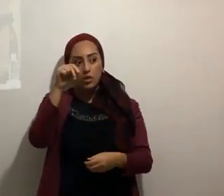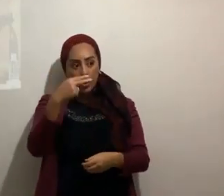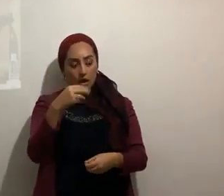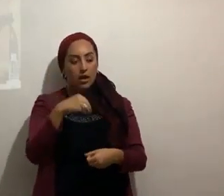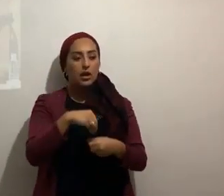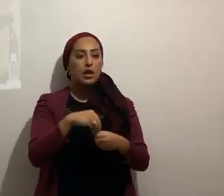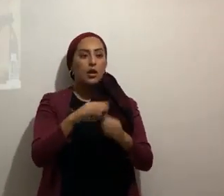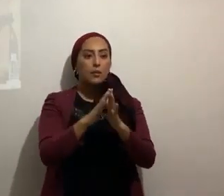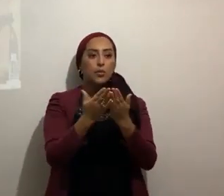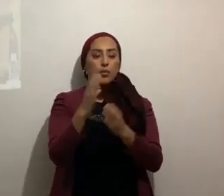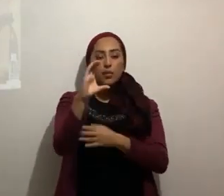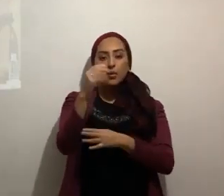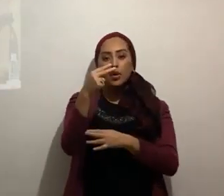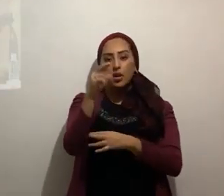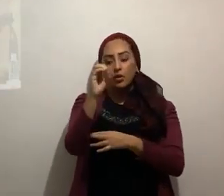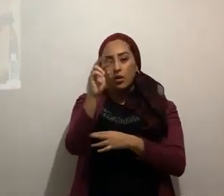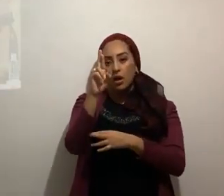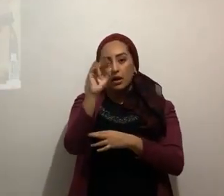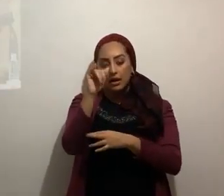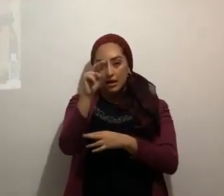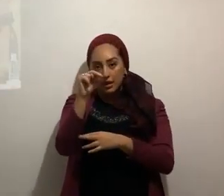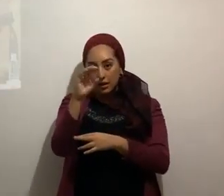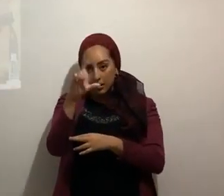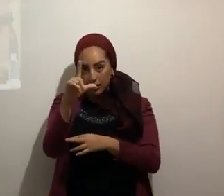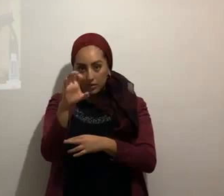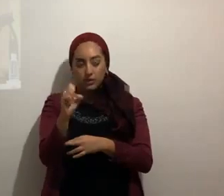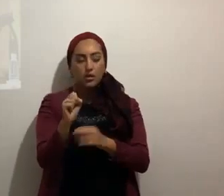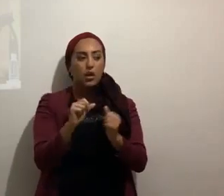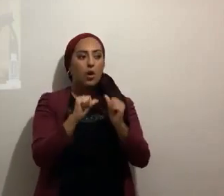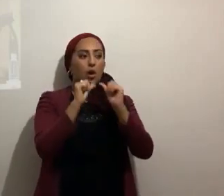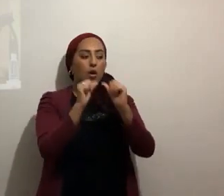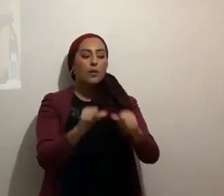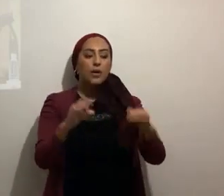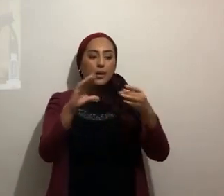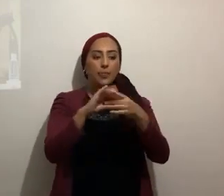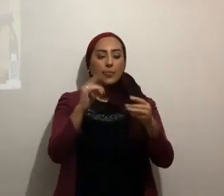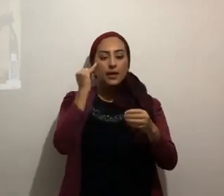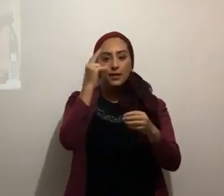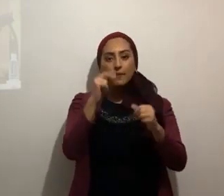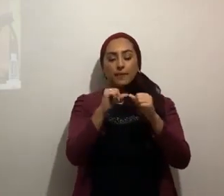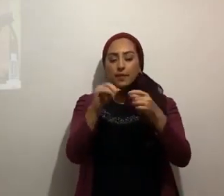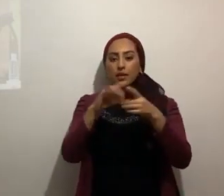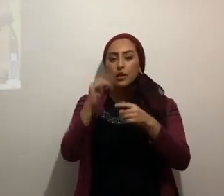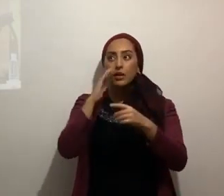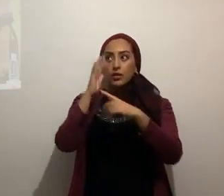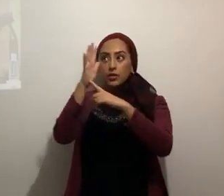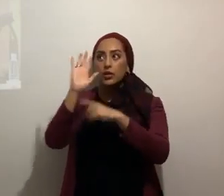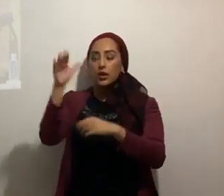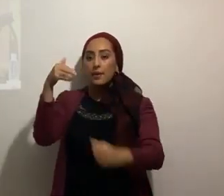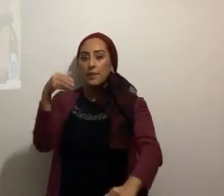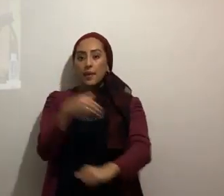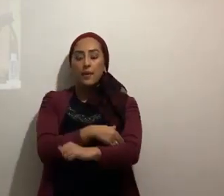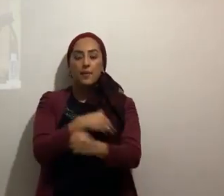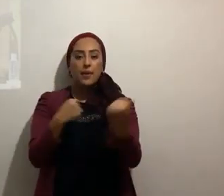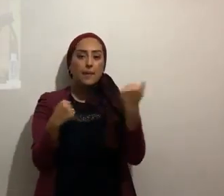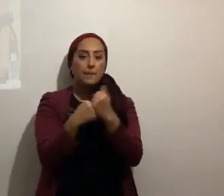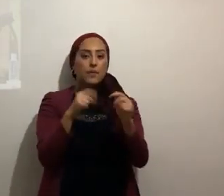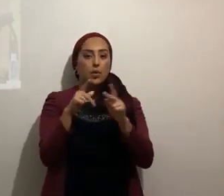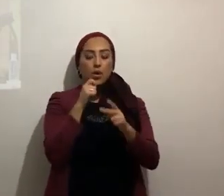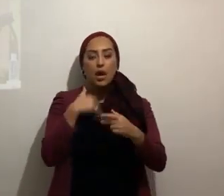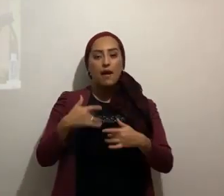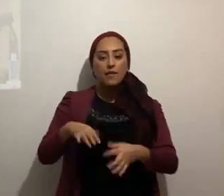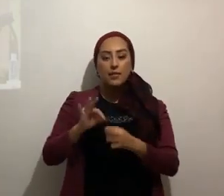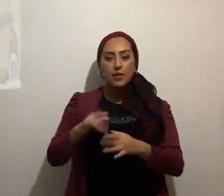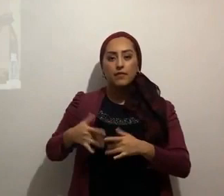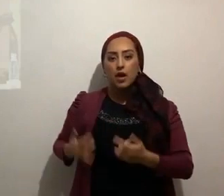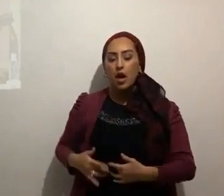libro de Crónicas, etcétera, etcétera, siempre narra Yahweh que Él va a mostrar su poder a favor de los que tienen corazón